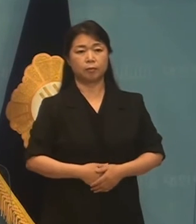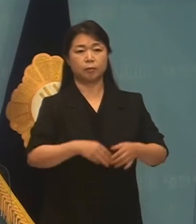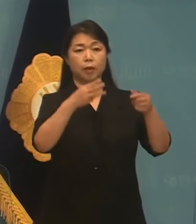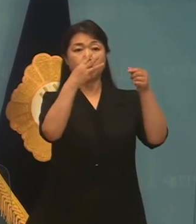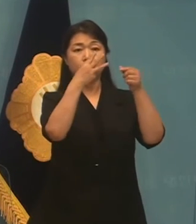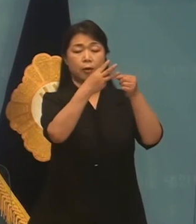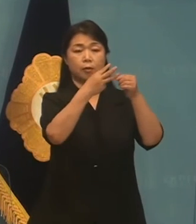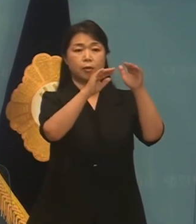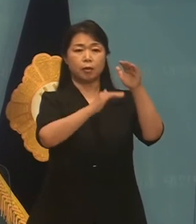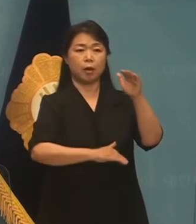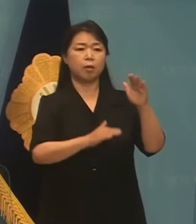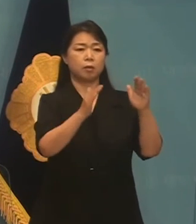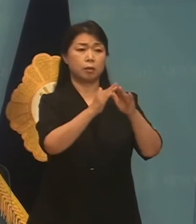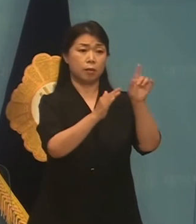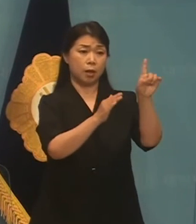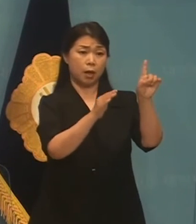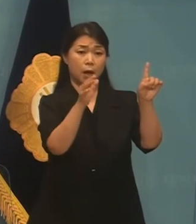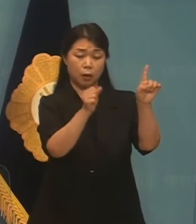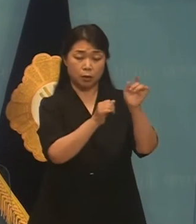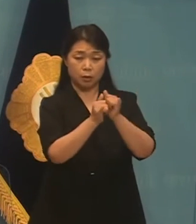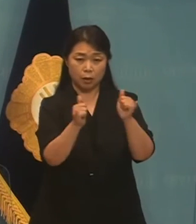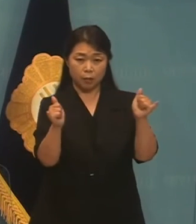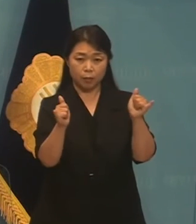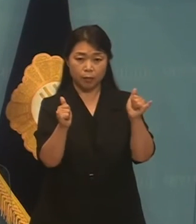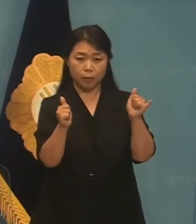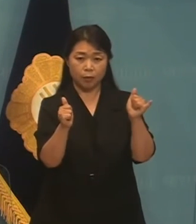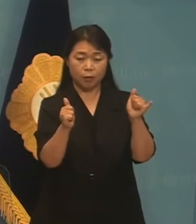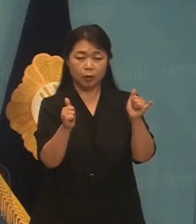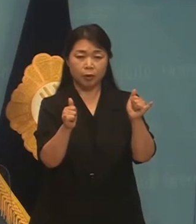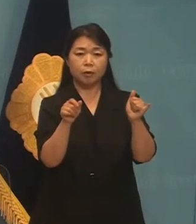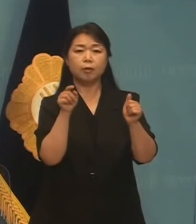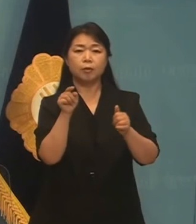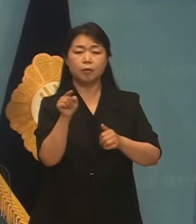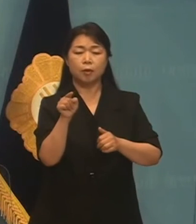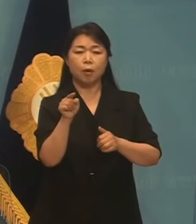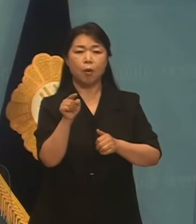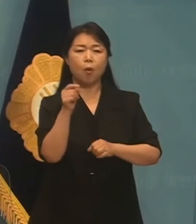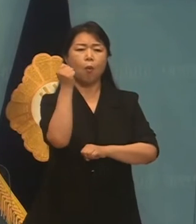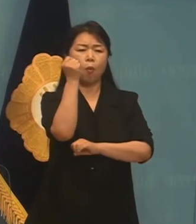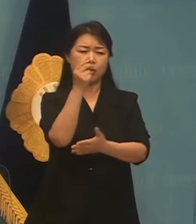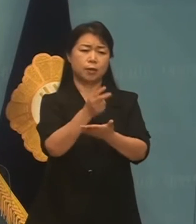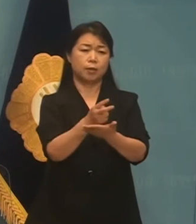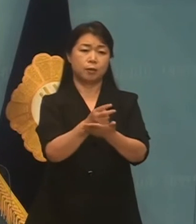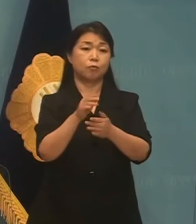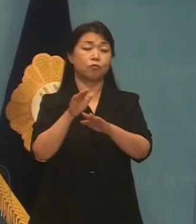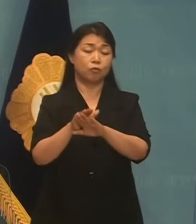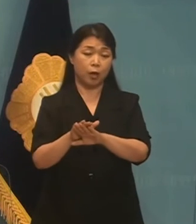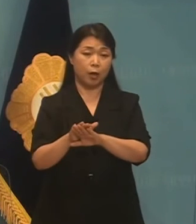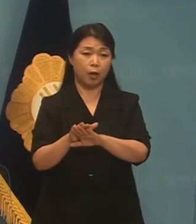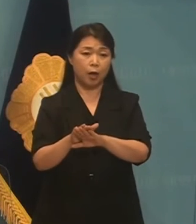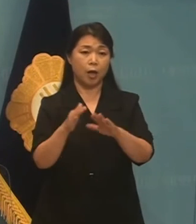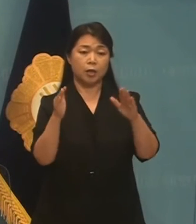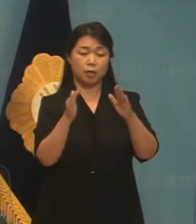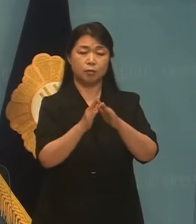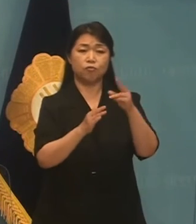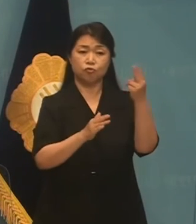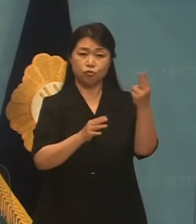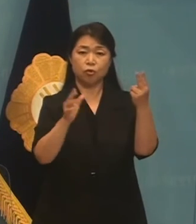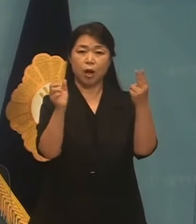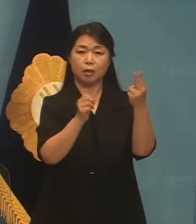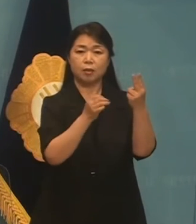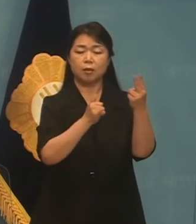셋째, 1가구 1주택 보유 주거를 원칙으로 하되 2주택자에